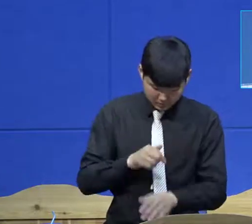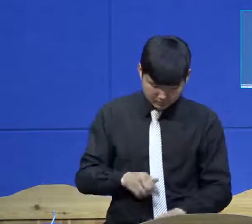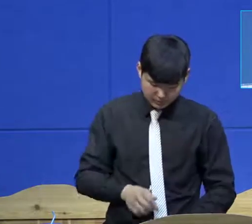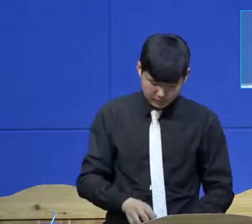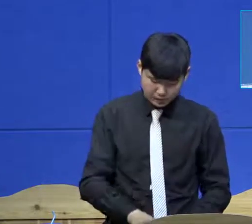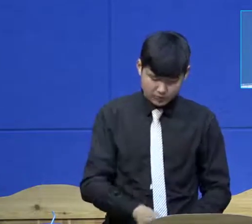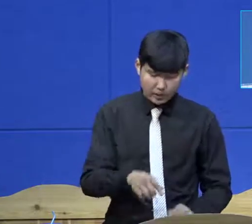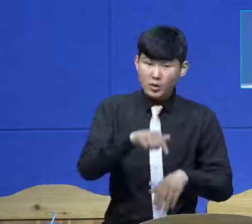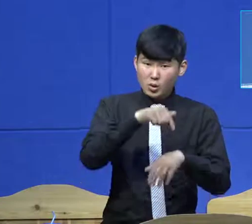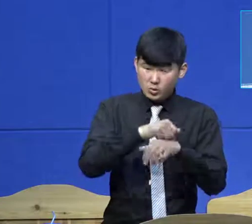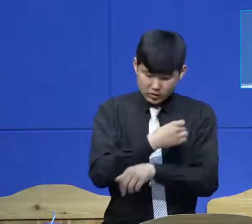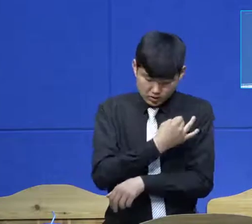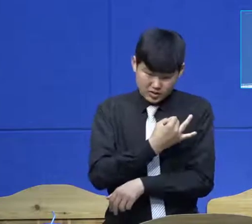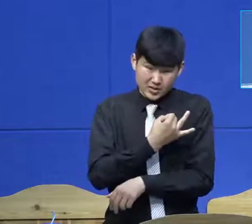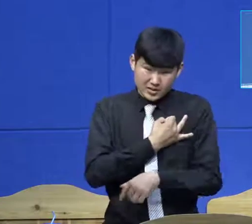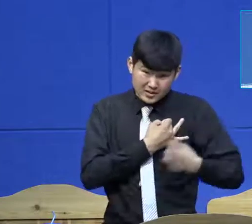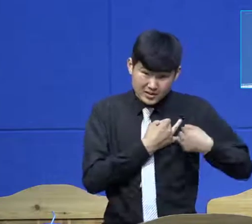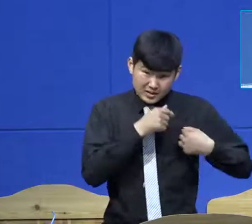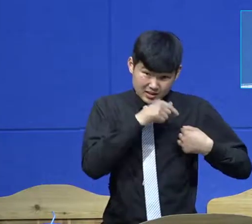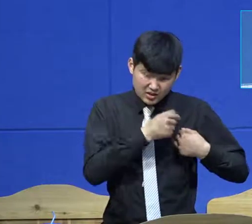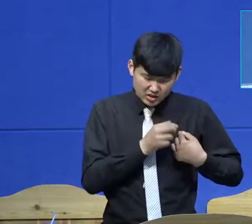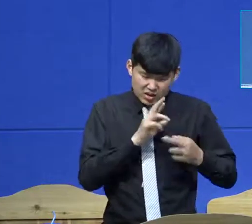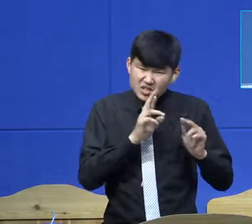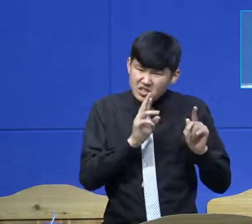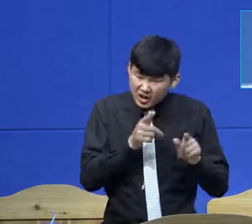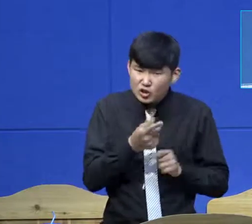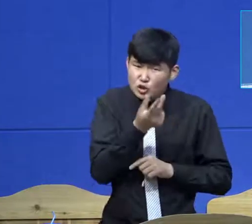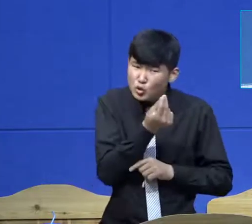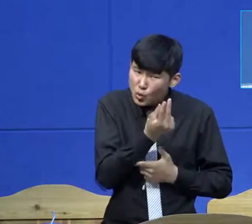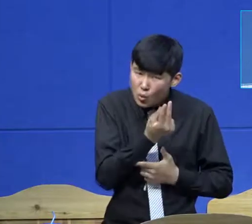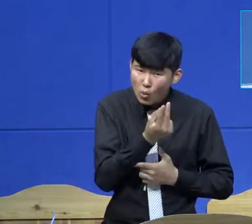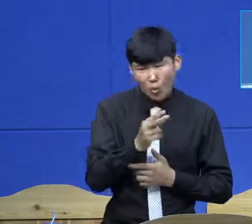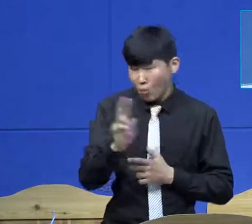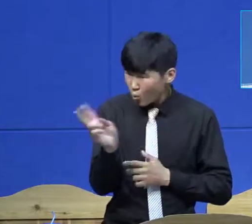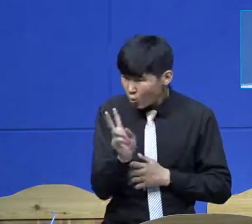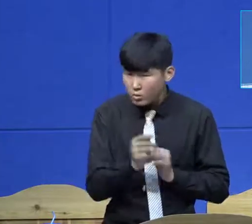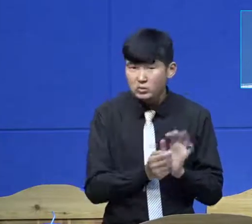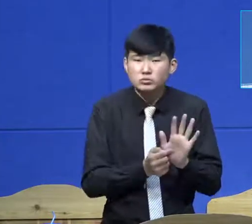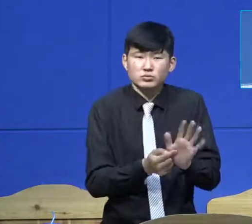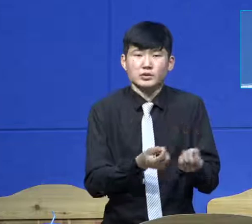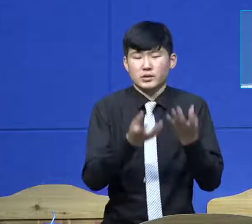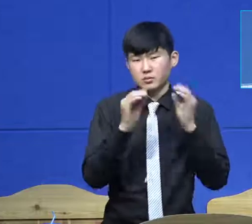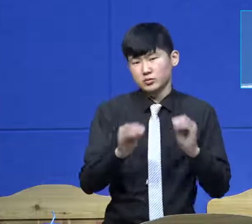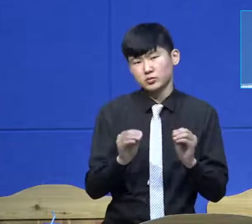тэр үед итгэл нь яг жинхэнэ байсан уу үгүй юу гэдгийг нийл болдог.